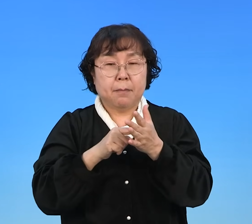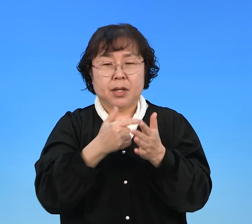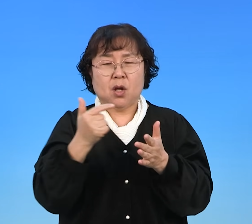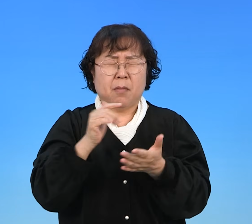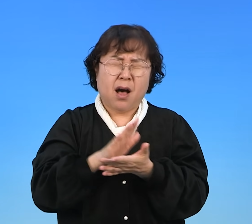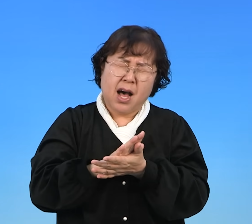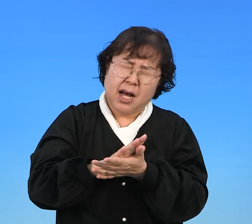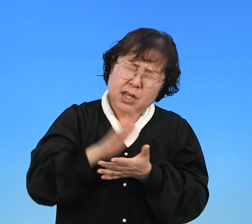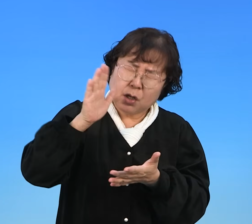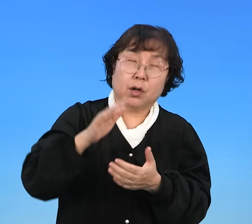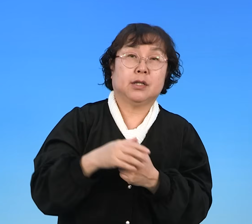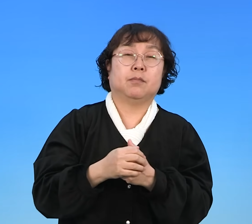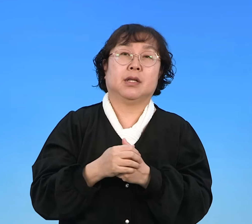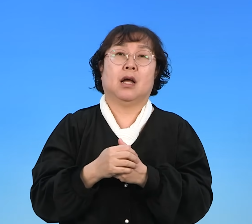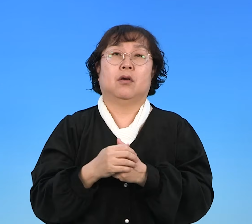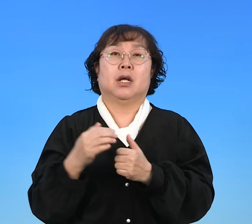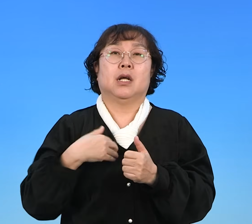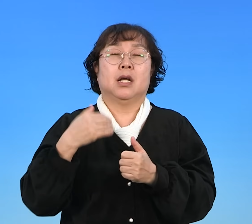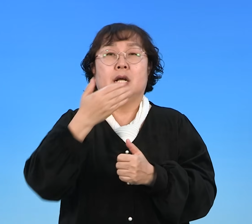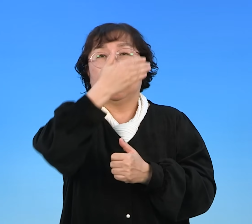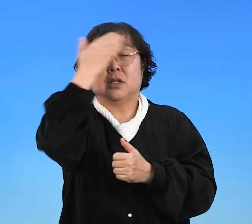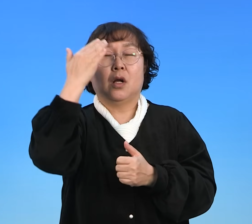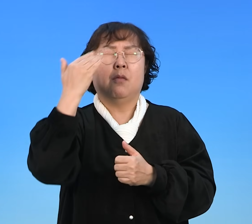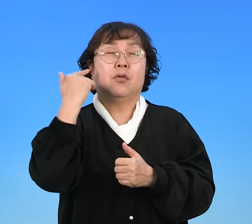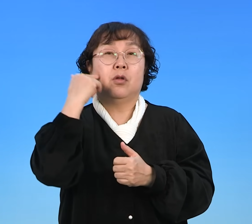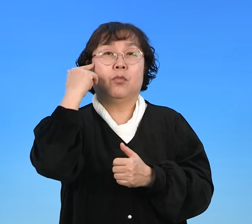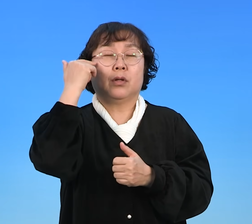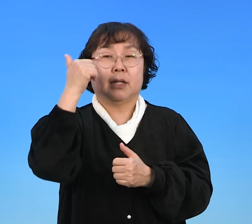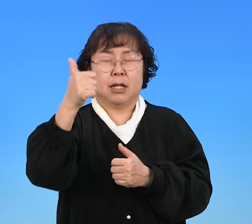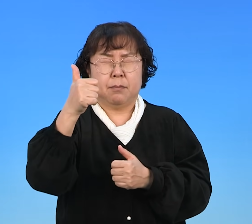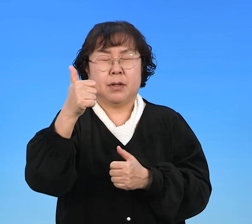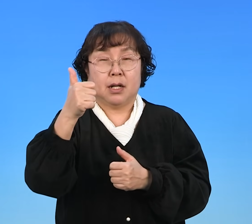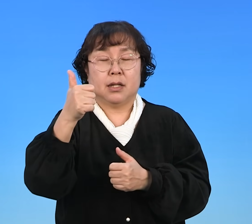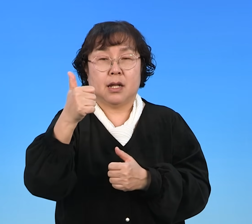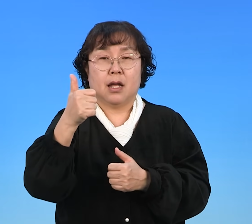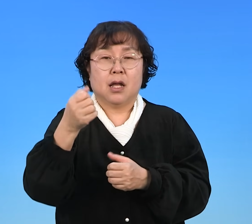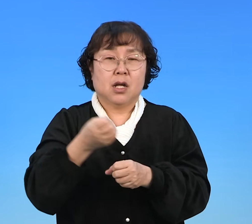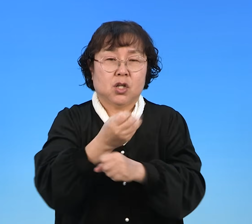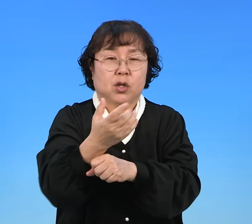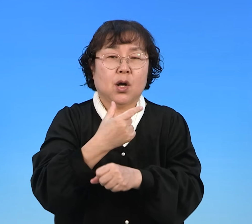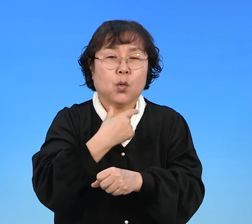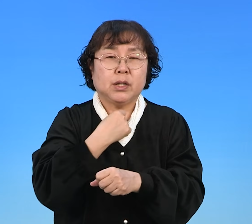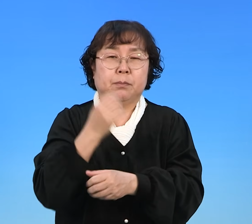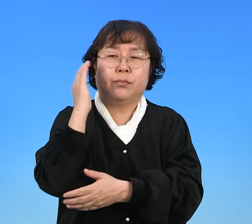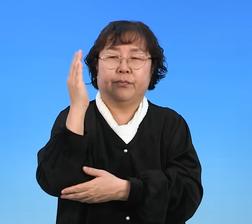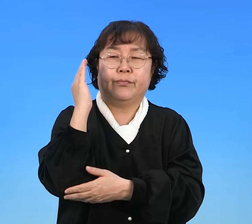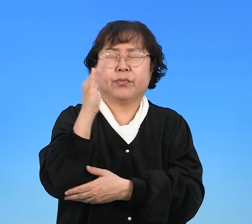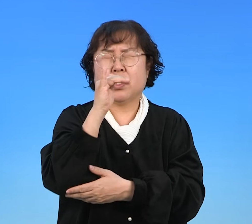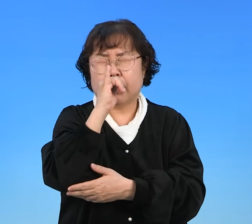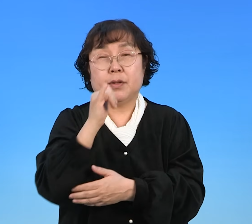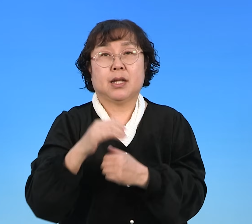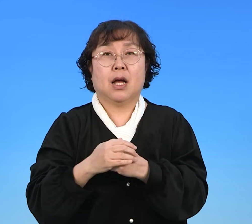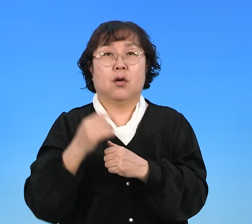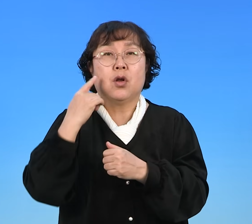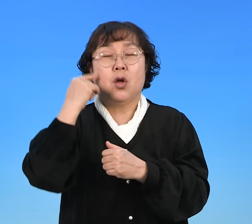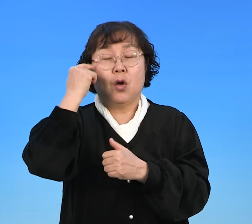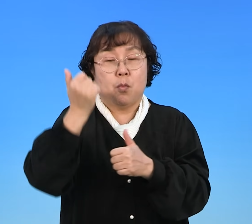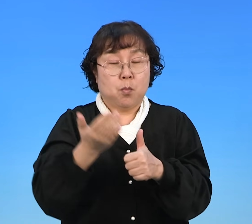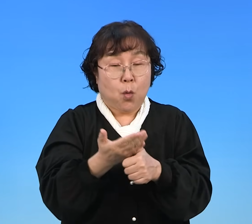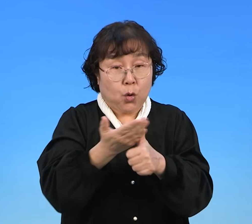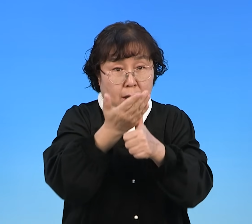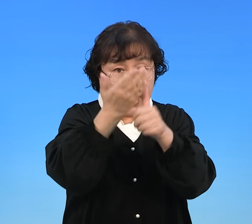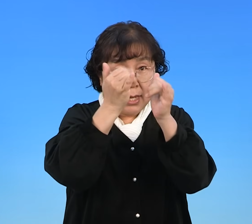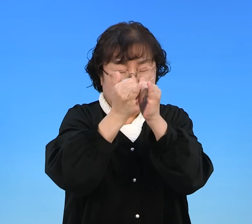마음이 너무 뜨거워졌어요. 저는 우리 젊은 목사님들한테 이 메시지를 전하고 싶었습니다. 우리 목회자는